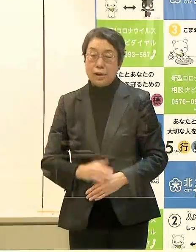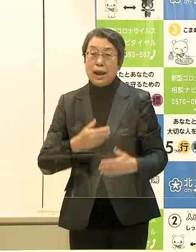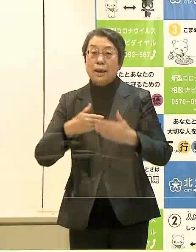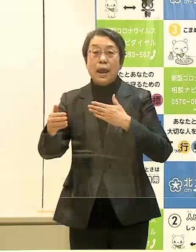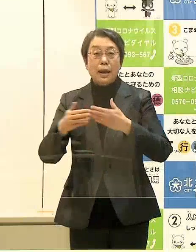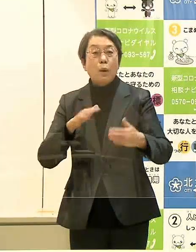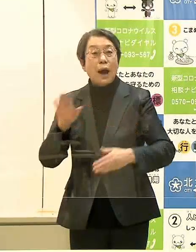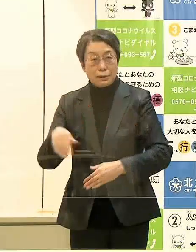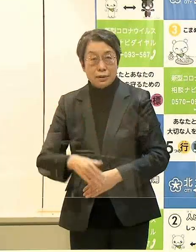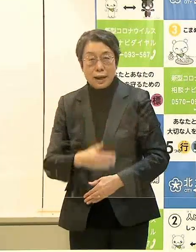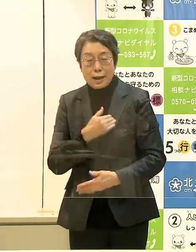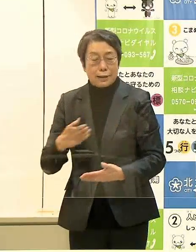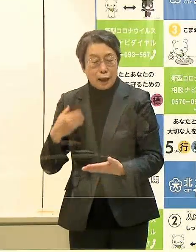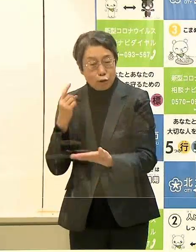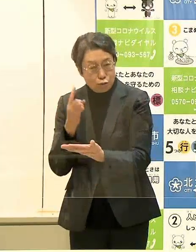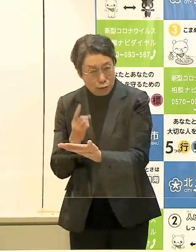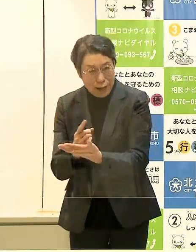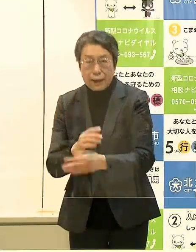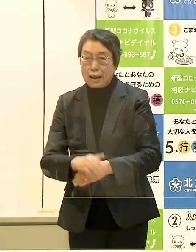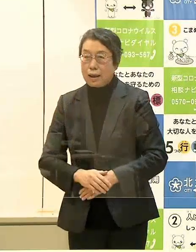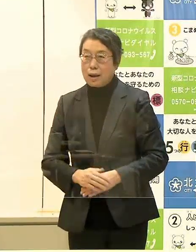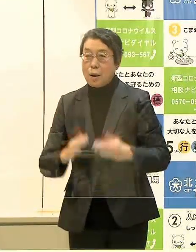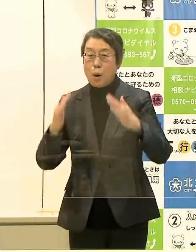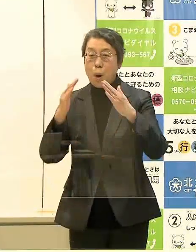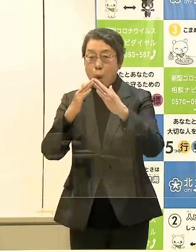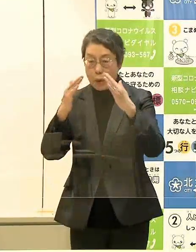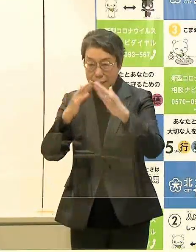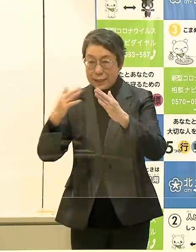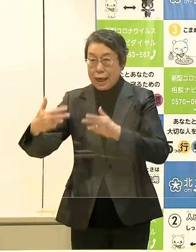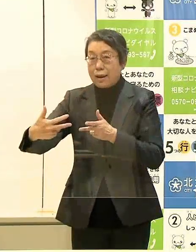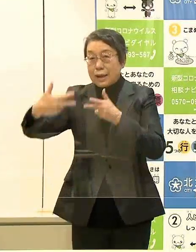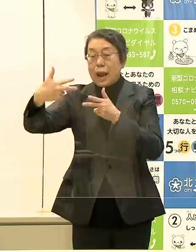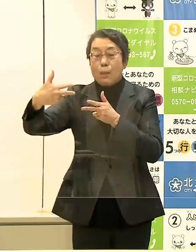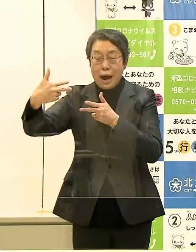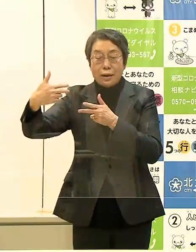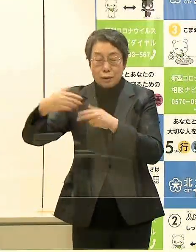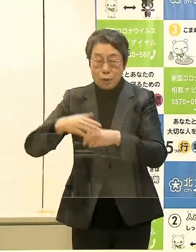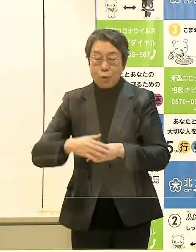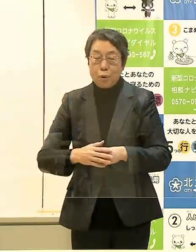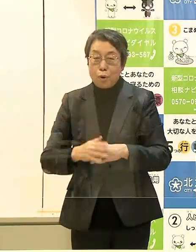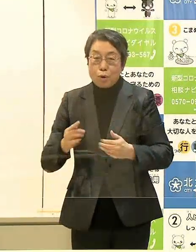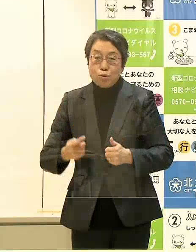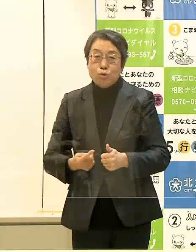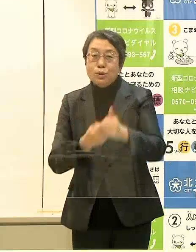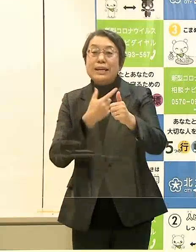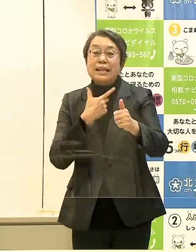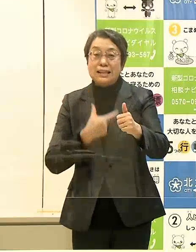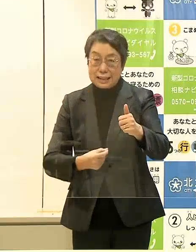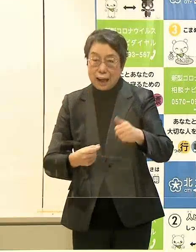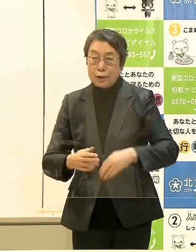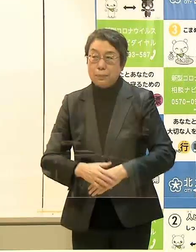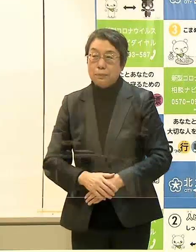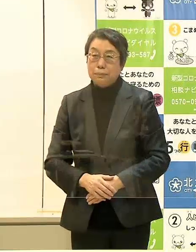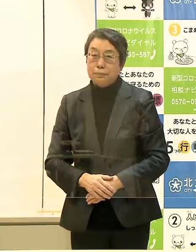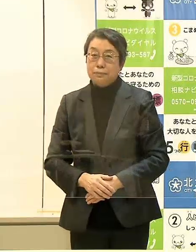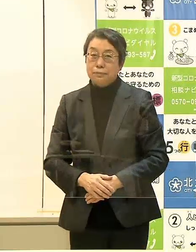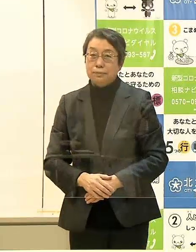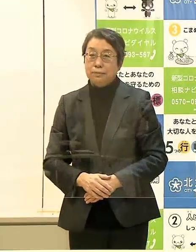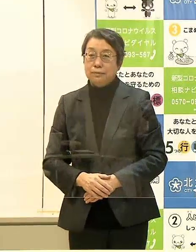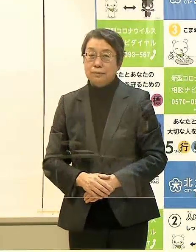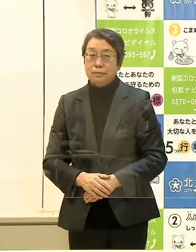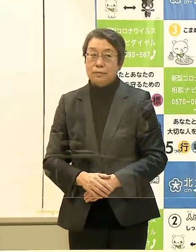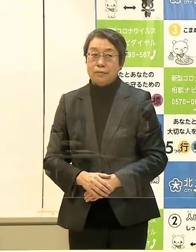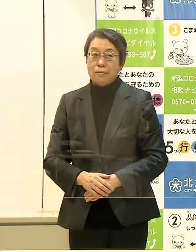可能な限りこのテレワークを推進をしたですね出勤